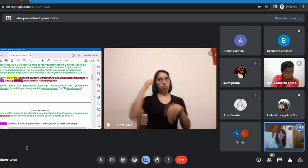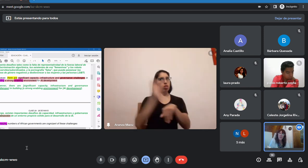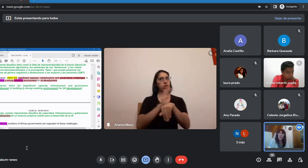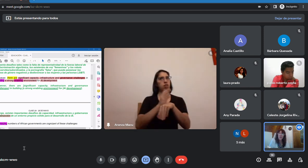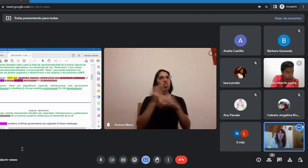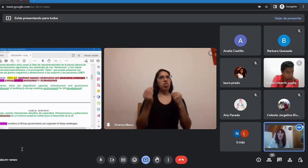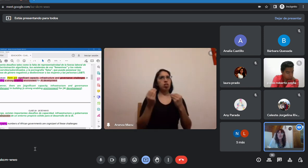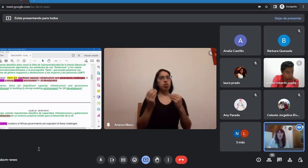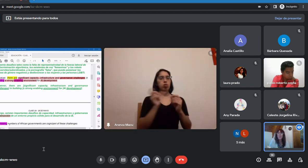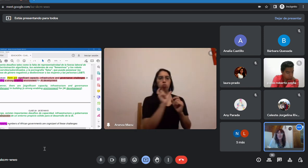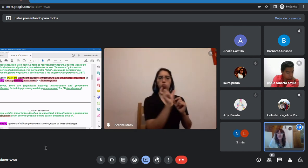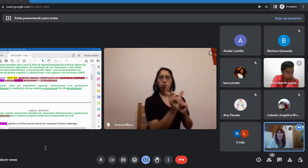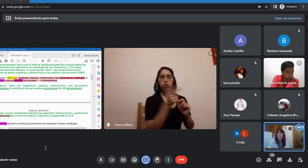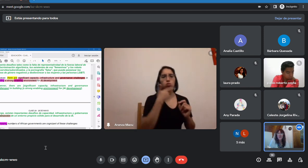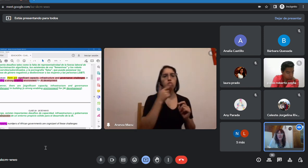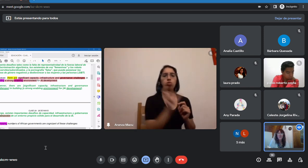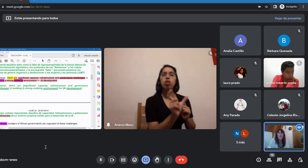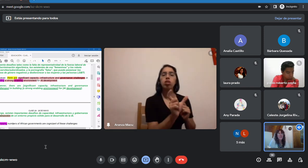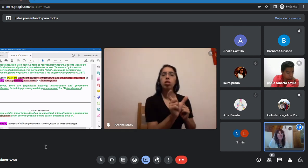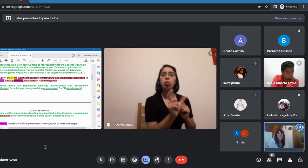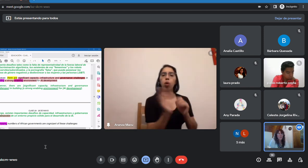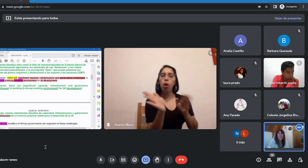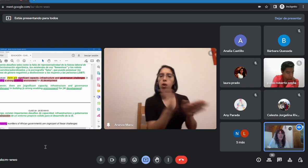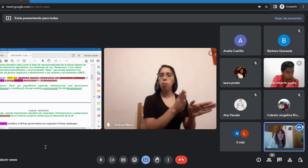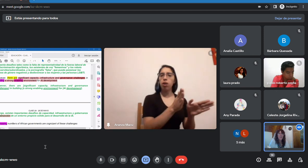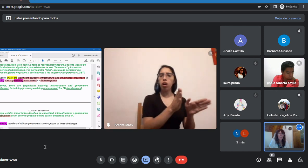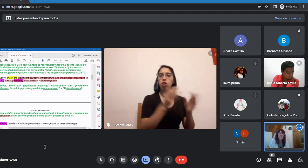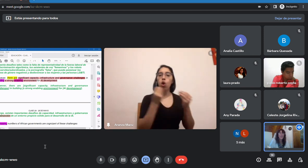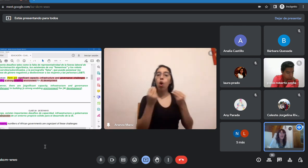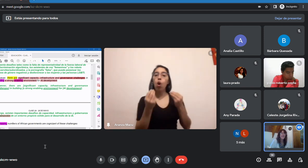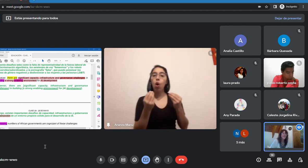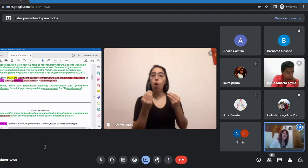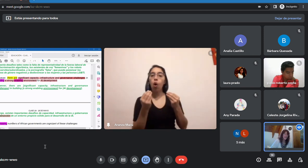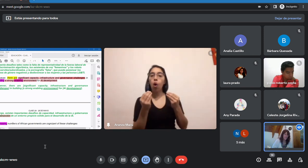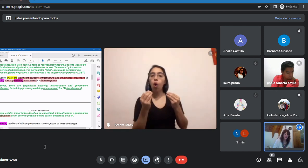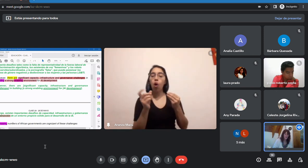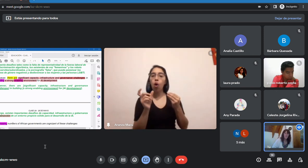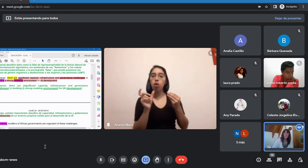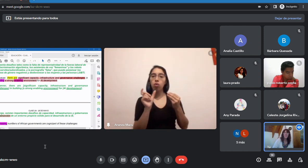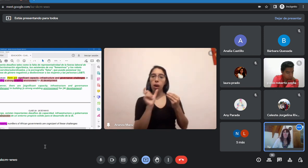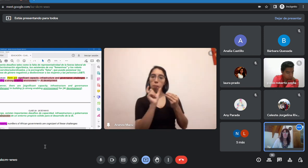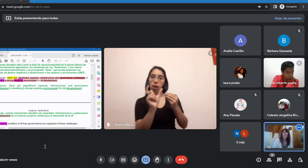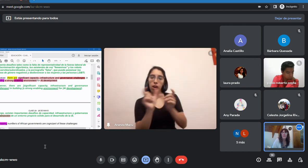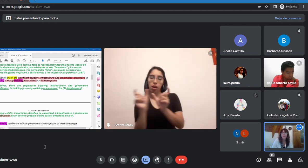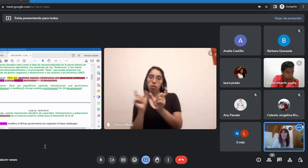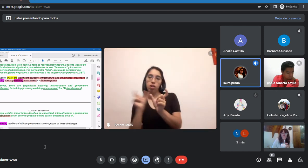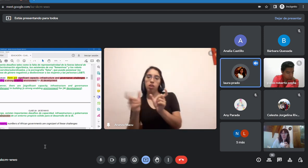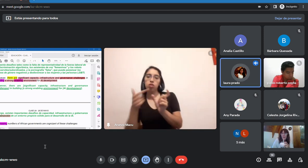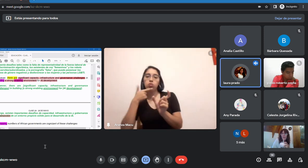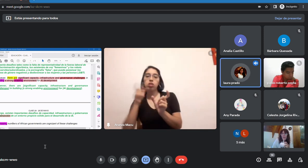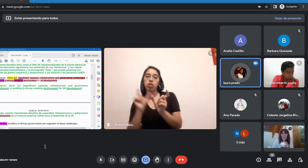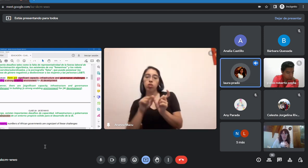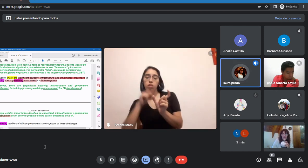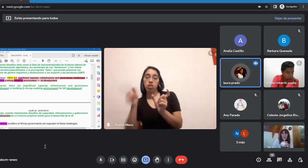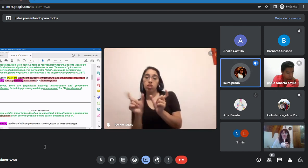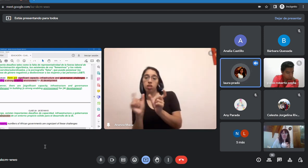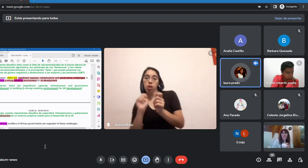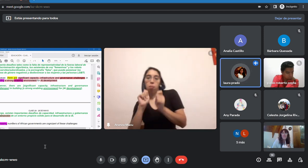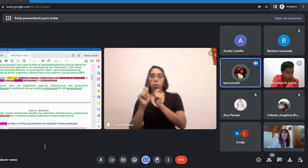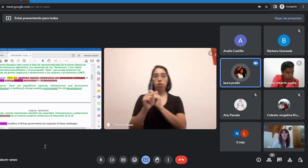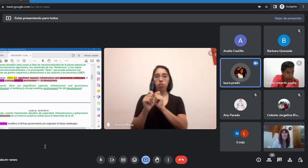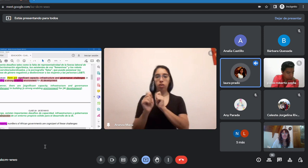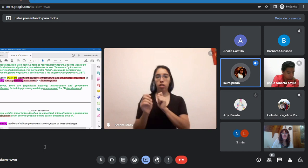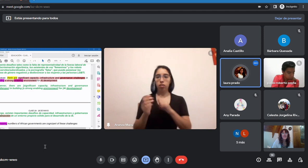separado o es un premodificador de este sustantivo? ¿Qué les parece ahí? Es un premodificador